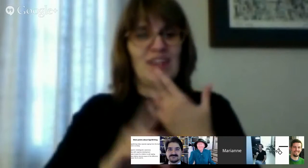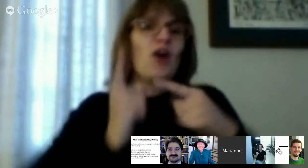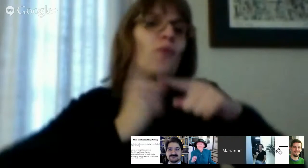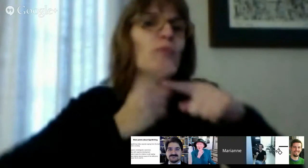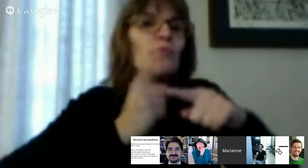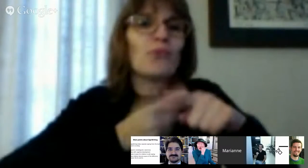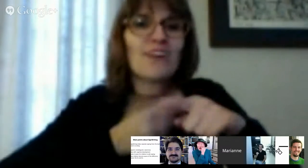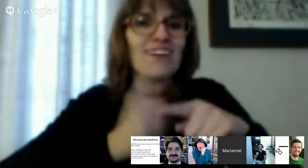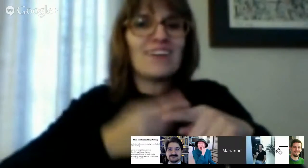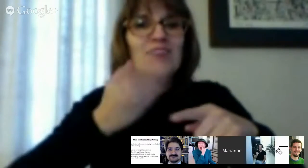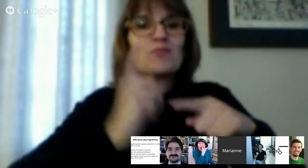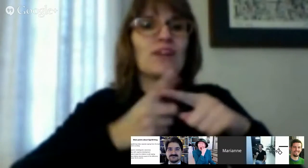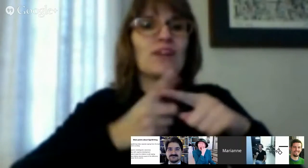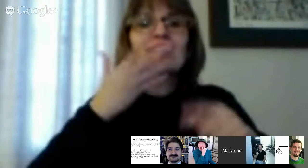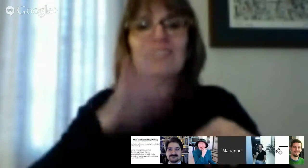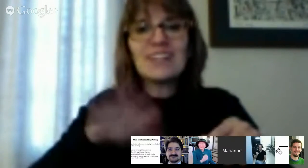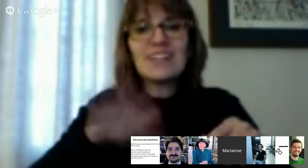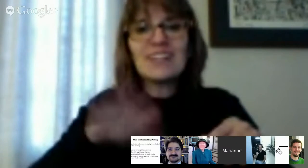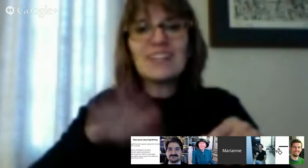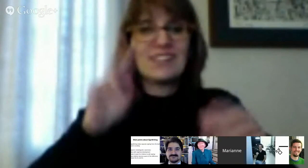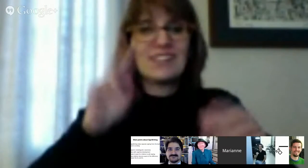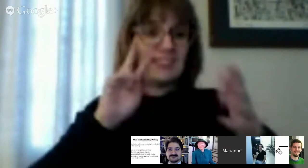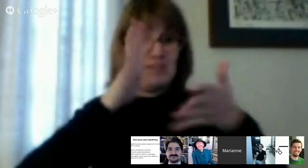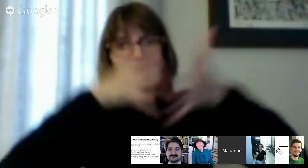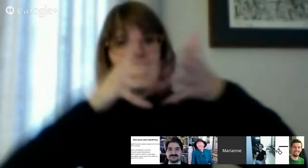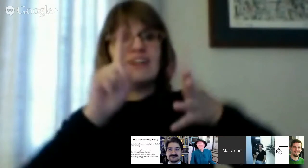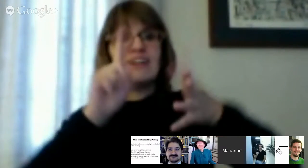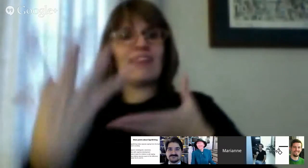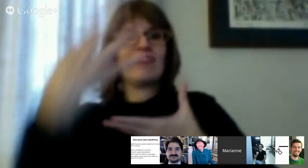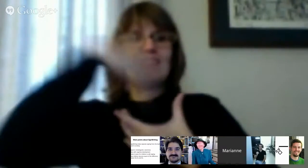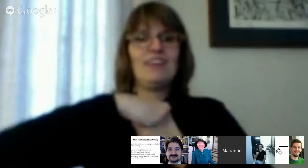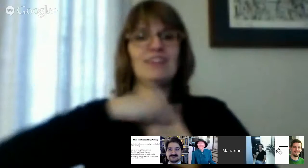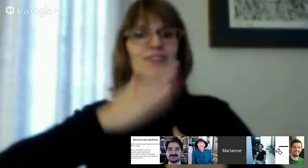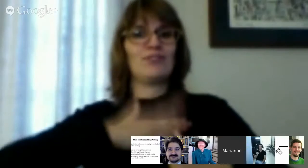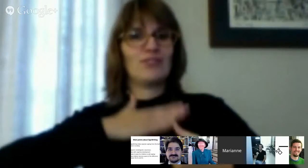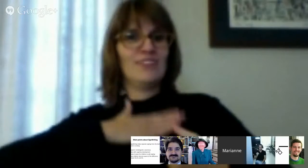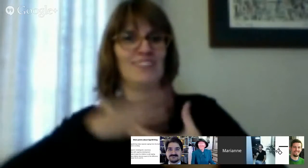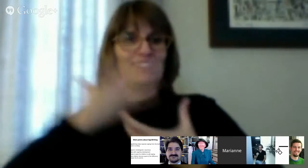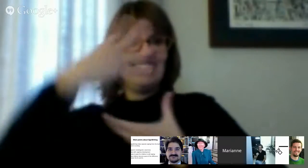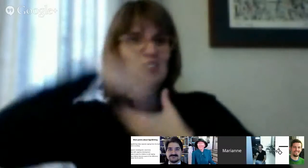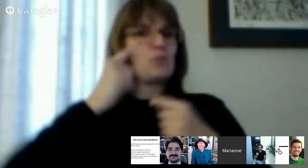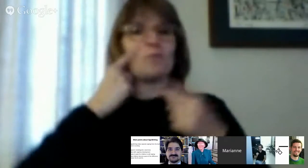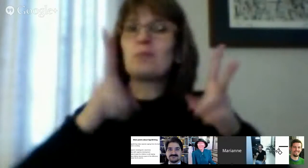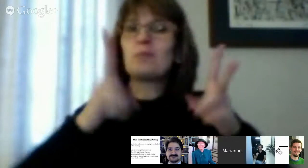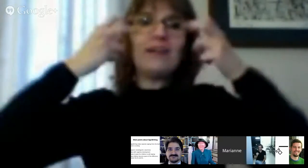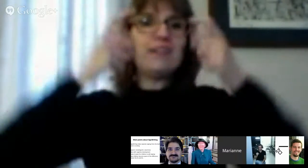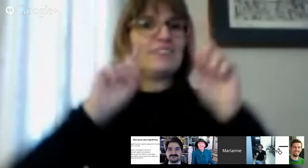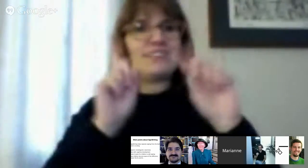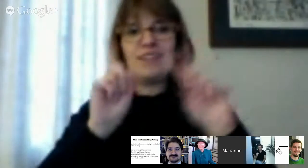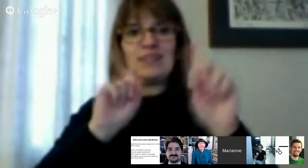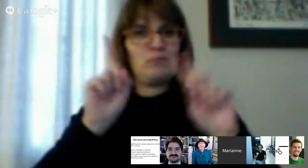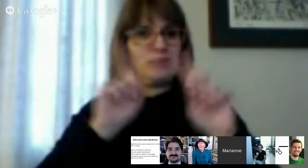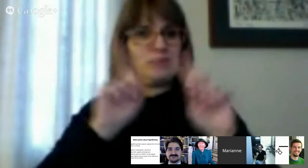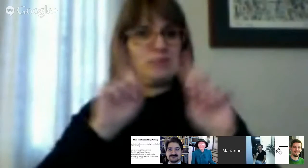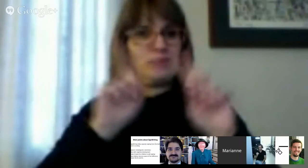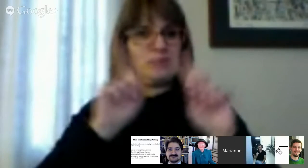pensam separadas do corpo, mas como separadas do corpo?